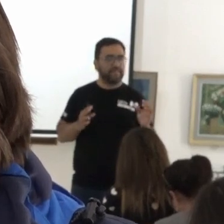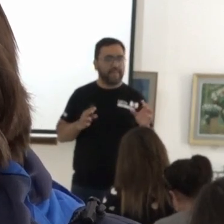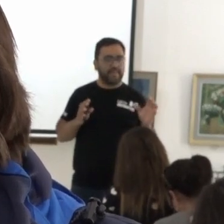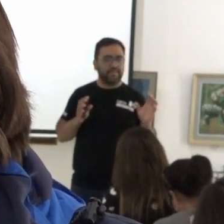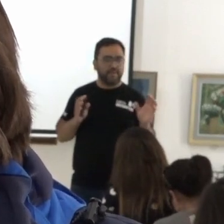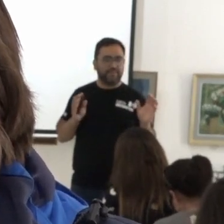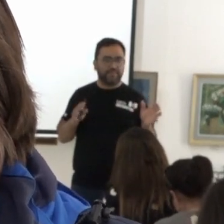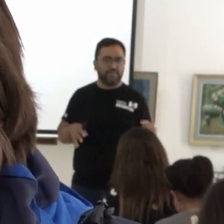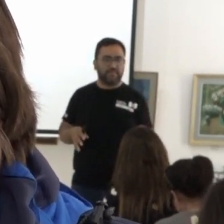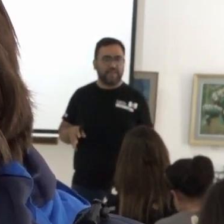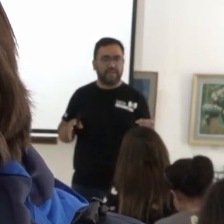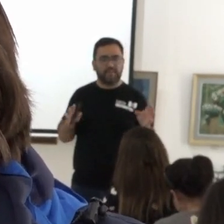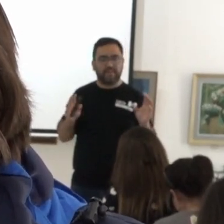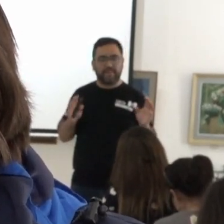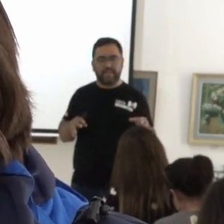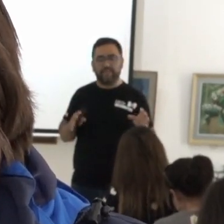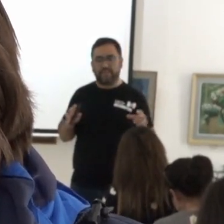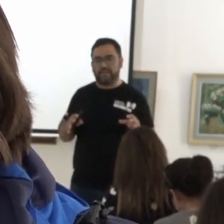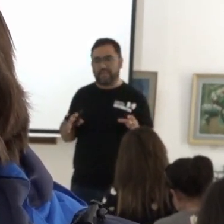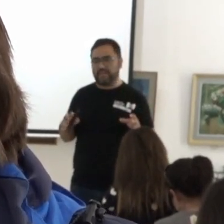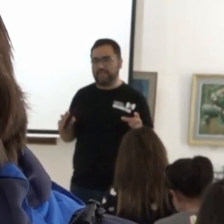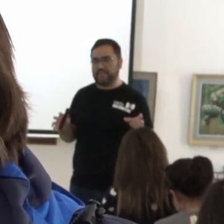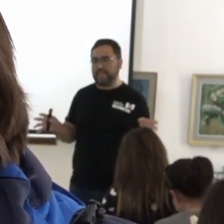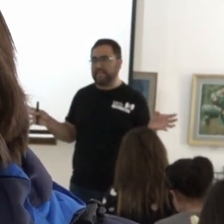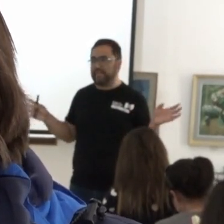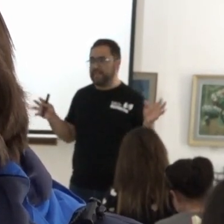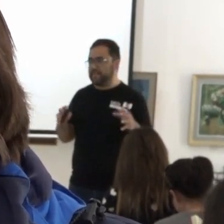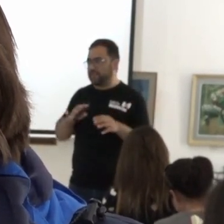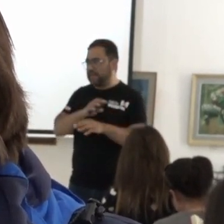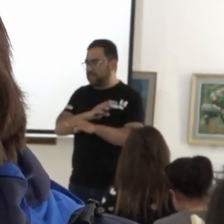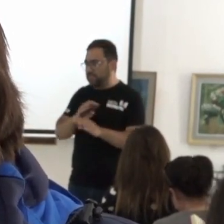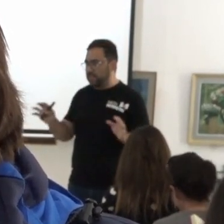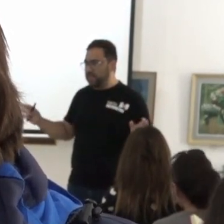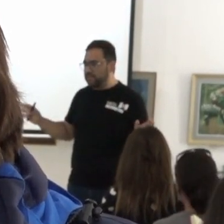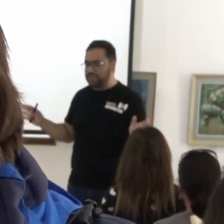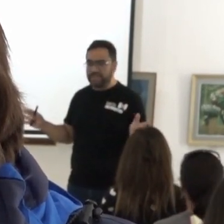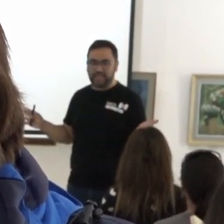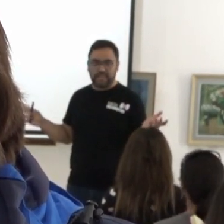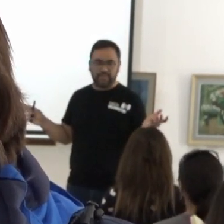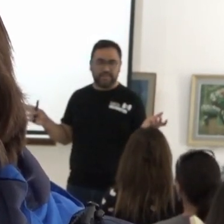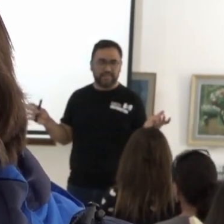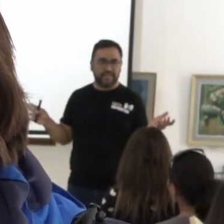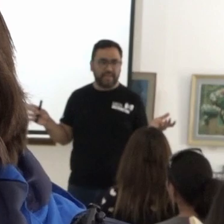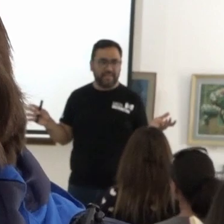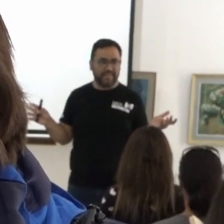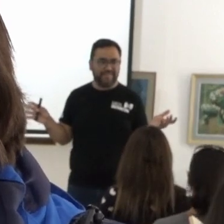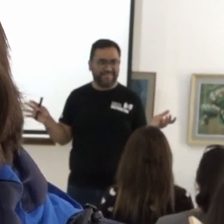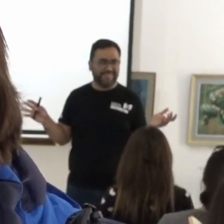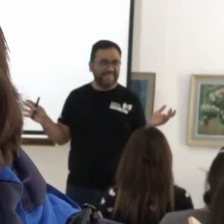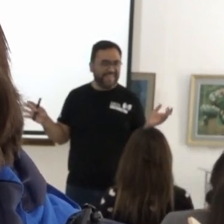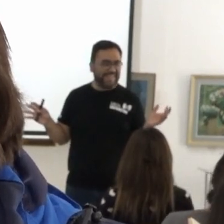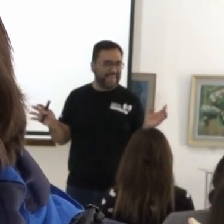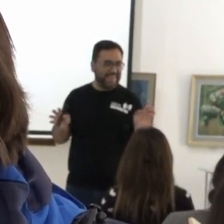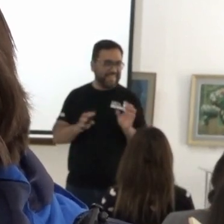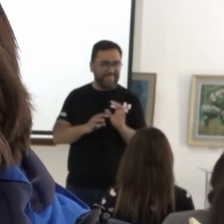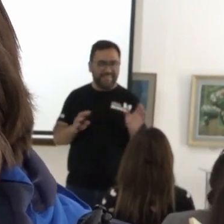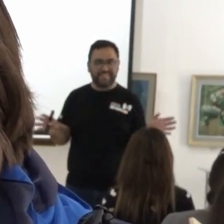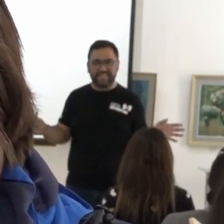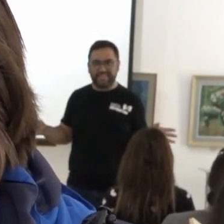que fue para 100 dirigentes sociales se enfocó y también en niñez hubieron cuatro talleres para niños que eso eran por poquitas